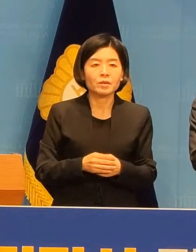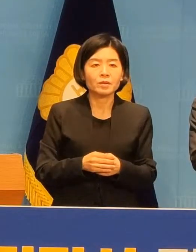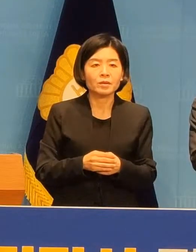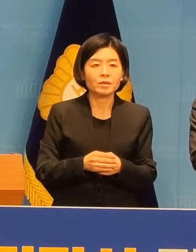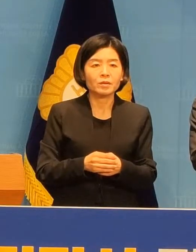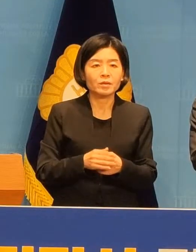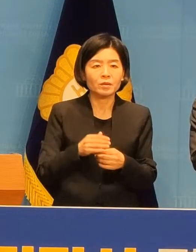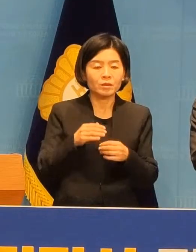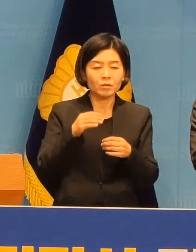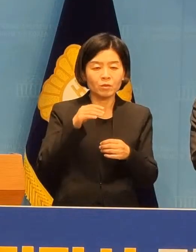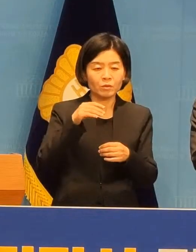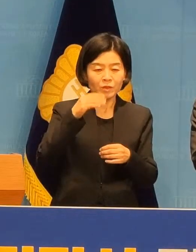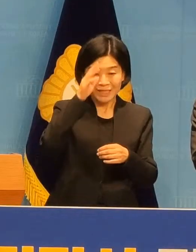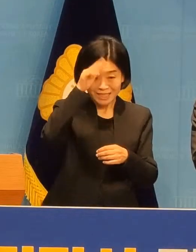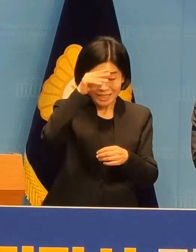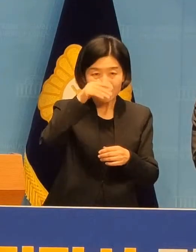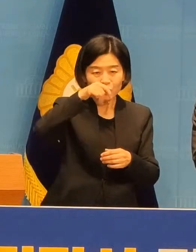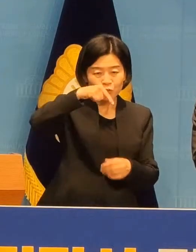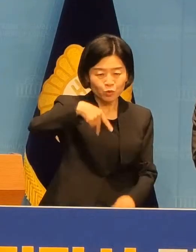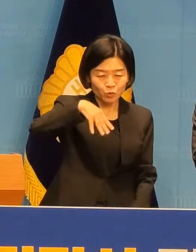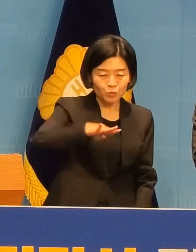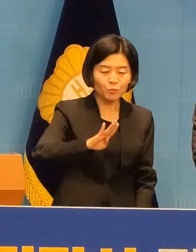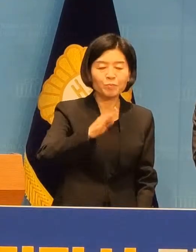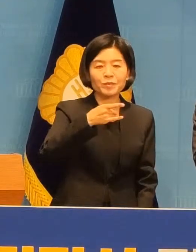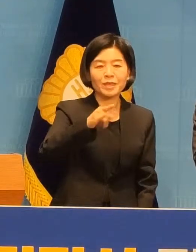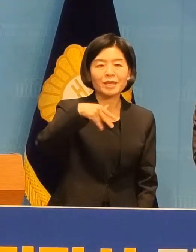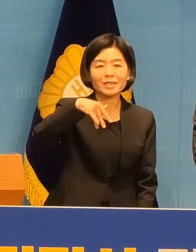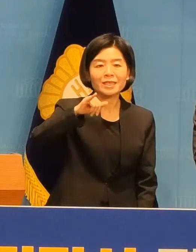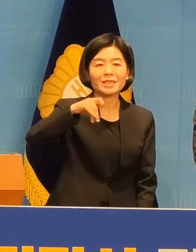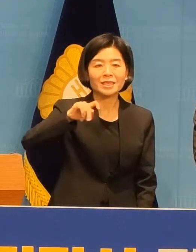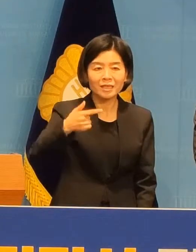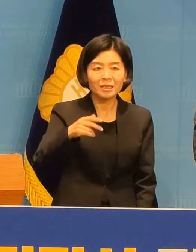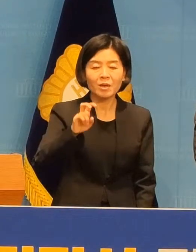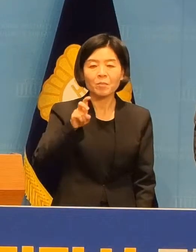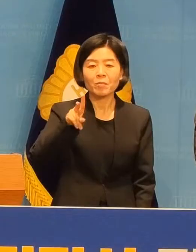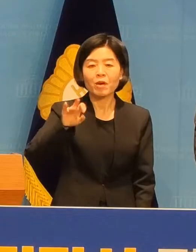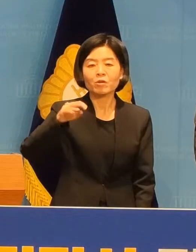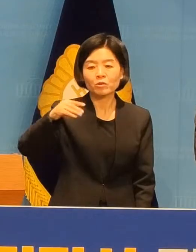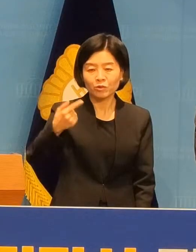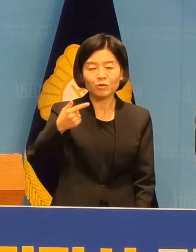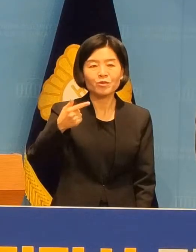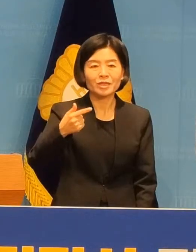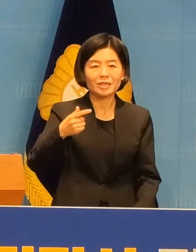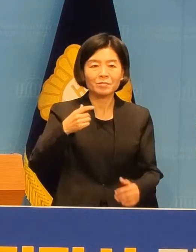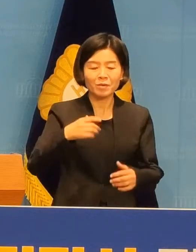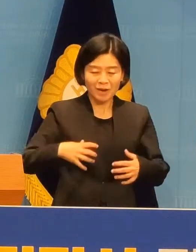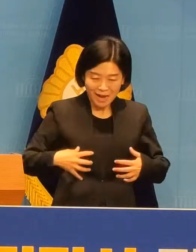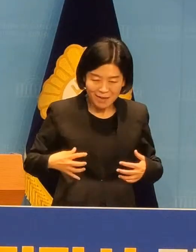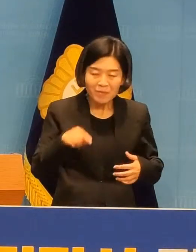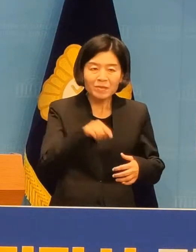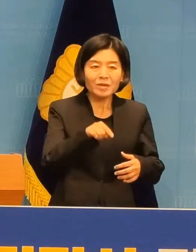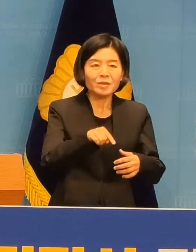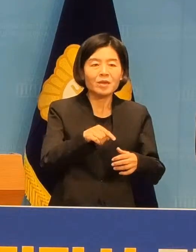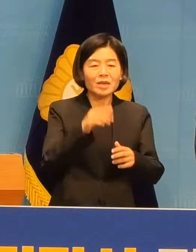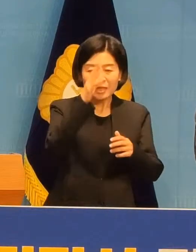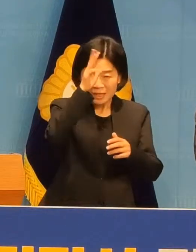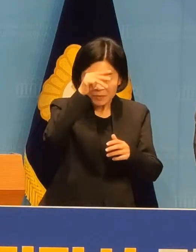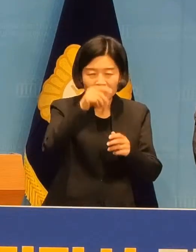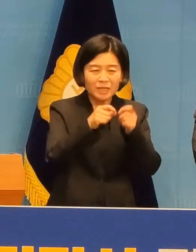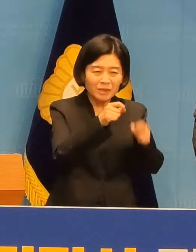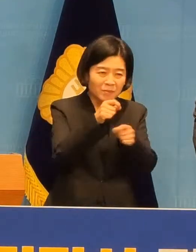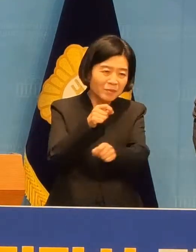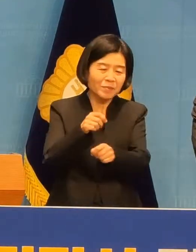명륜 진사갈비, 교촌치킨, 더스윙 등 주요 프랜차이즈의 불공정 행위에 대해